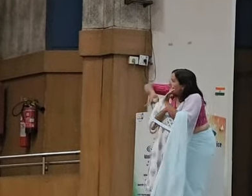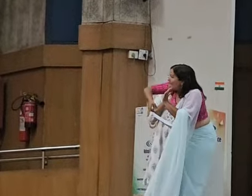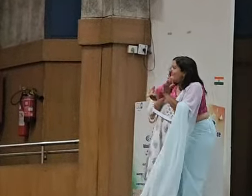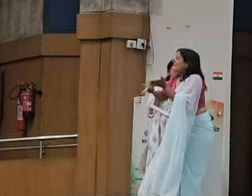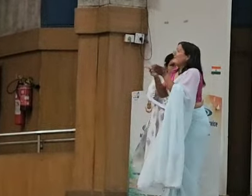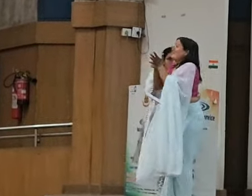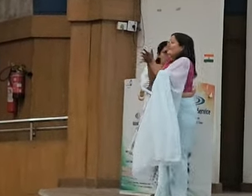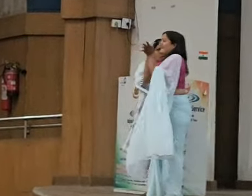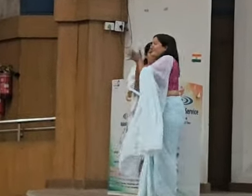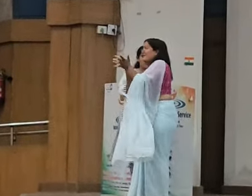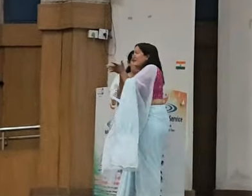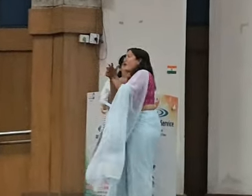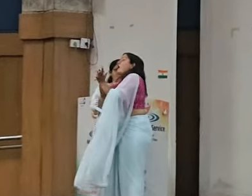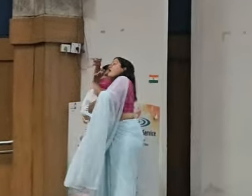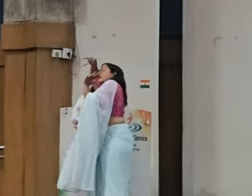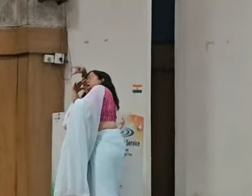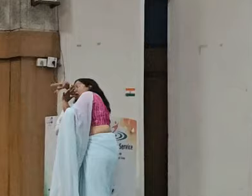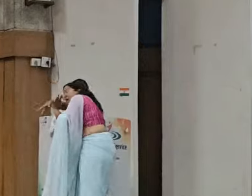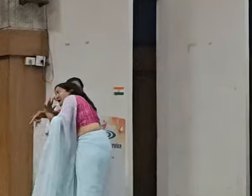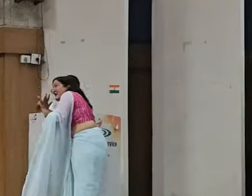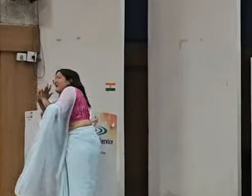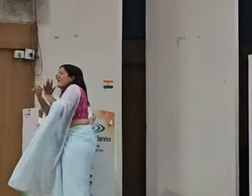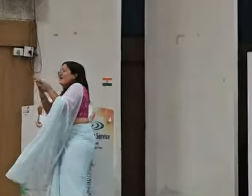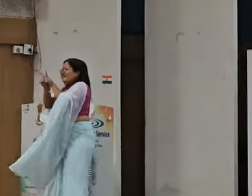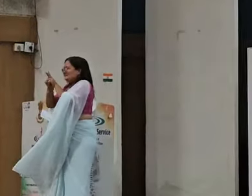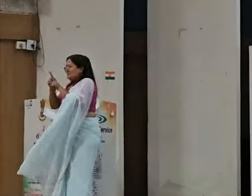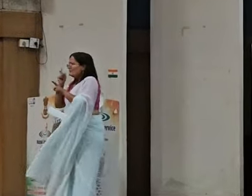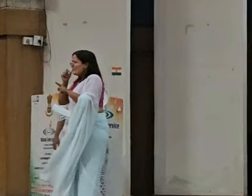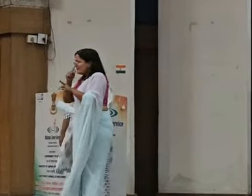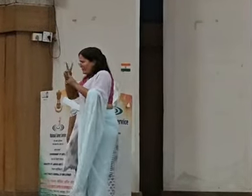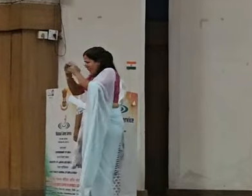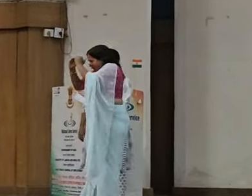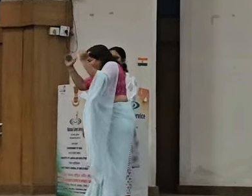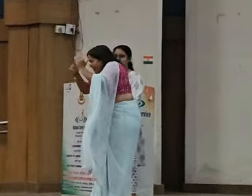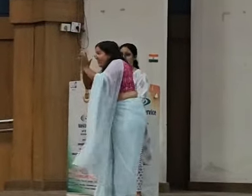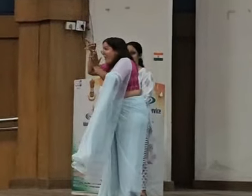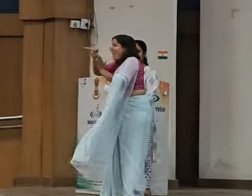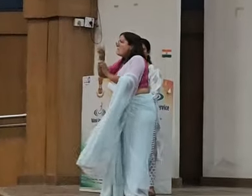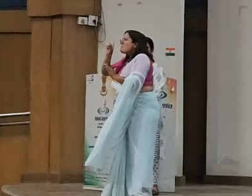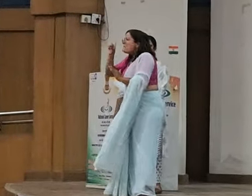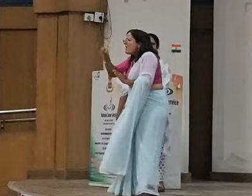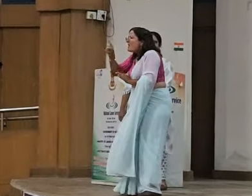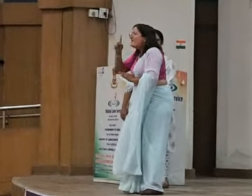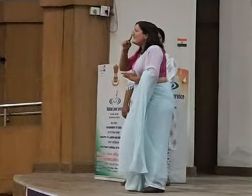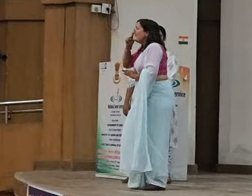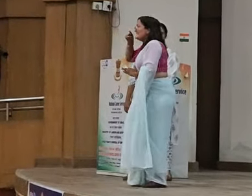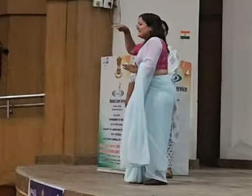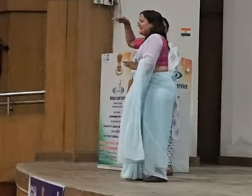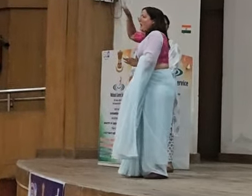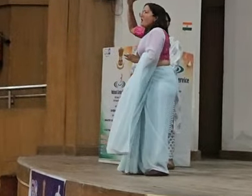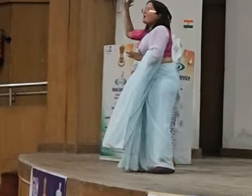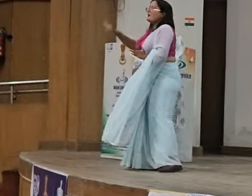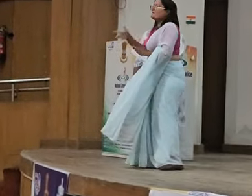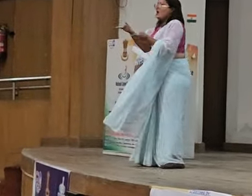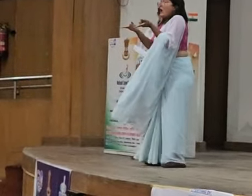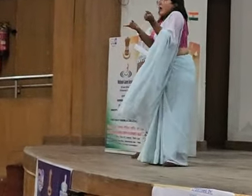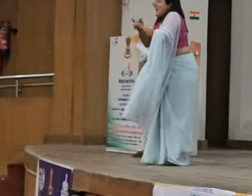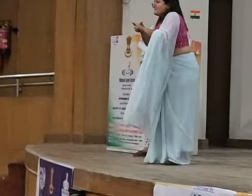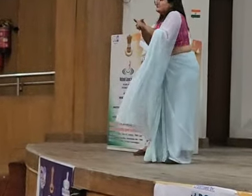और ठीक है, तो प्रीति जी कहिए कि यहाँ पे एक आज ट्रांसजेंडर आने वाली है, वो आपको बताएगी ट्रांसजेंडर के बारे में और क्या